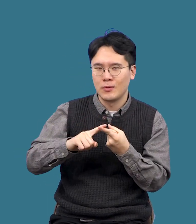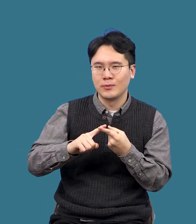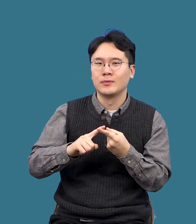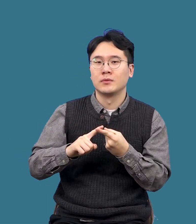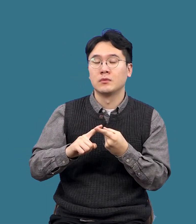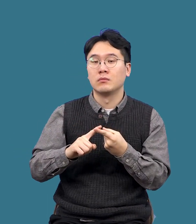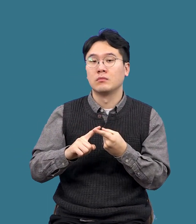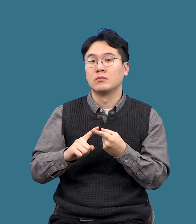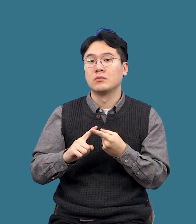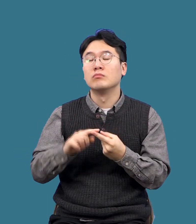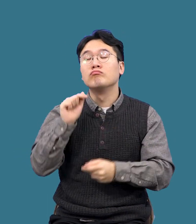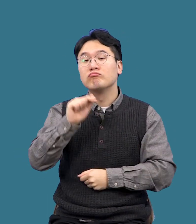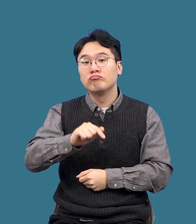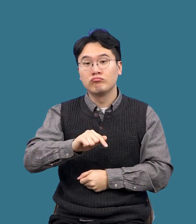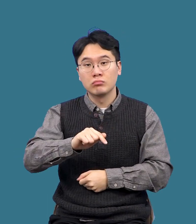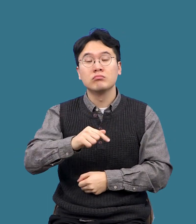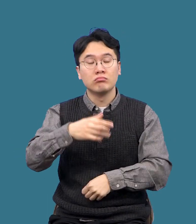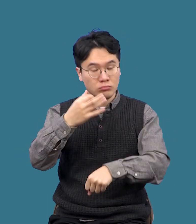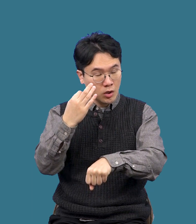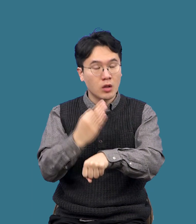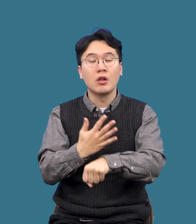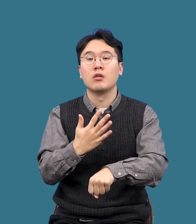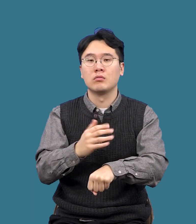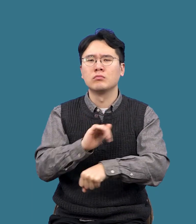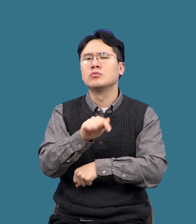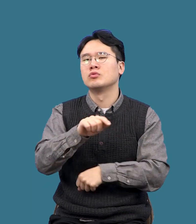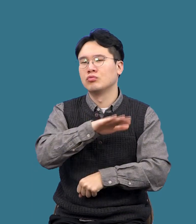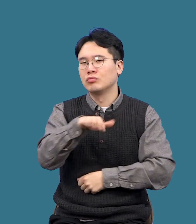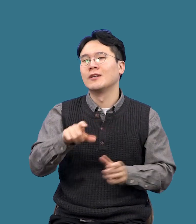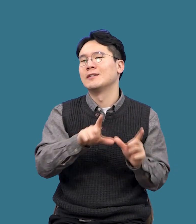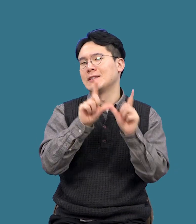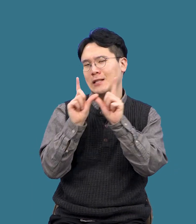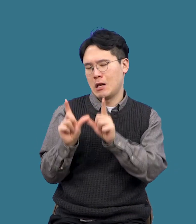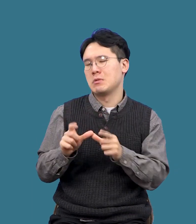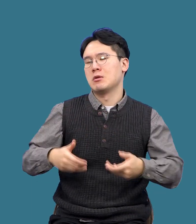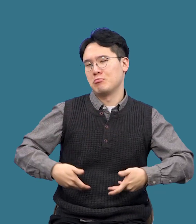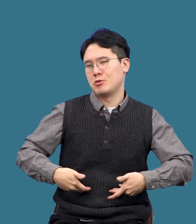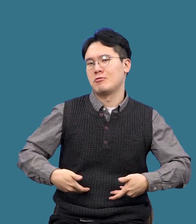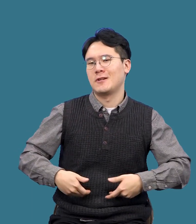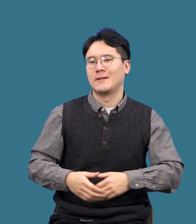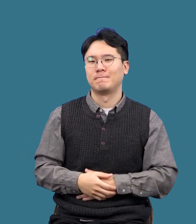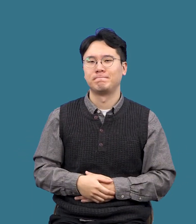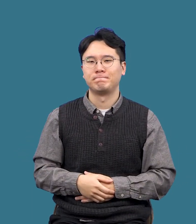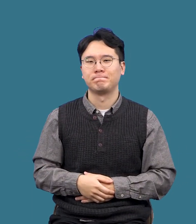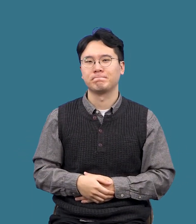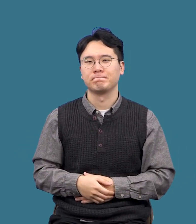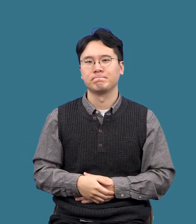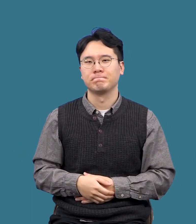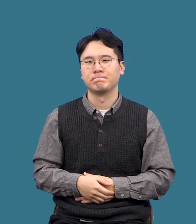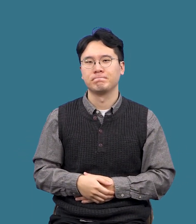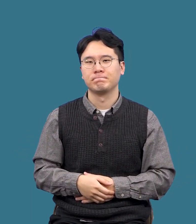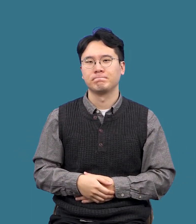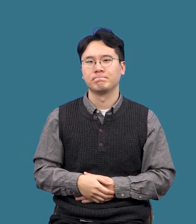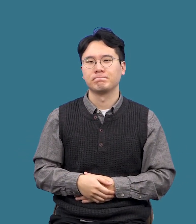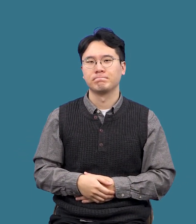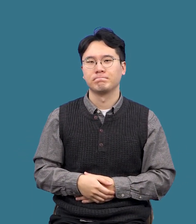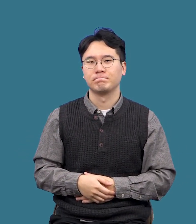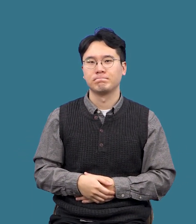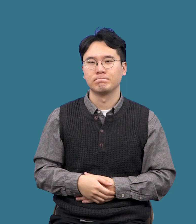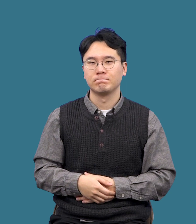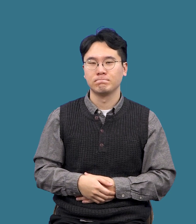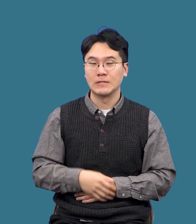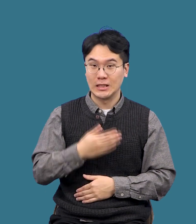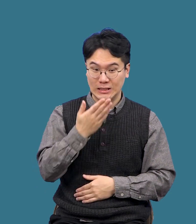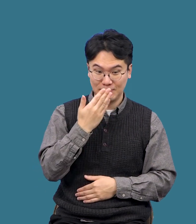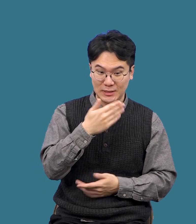방식이 바로 오늘 우리들의 삶이 될 수가 있어야 한다는 것입니다. 다시 말씀드립니다마는 음식의 규례는